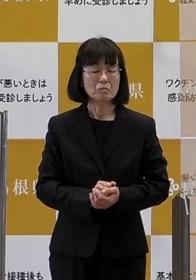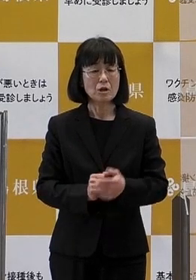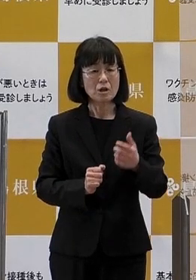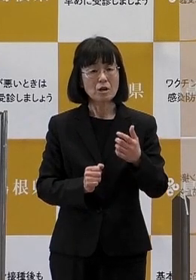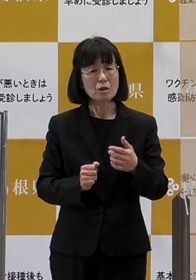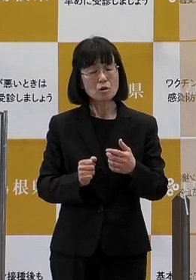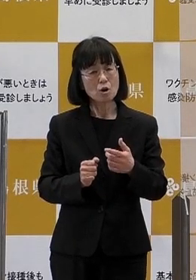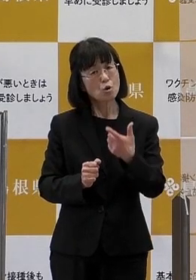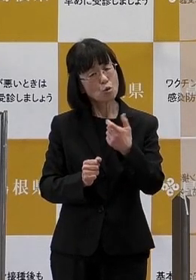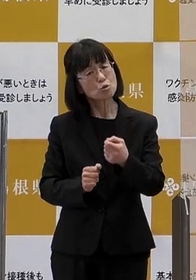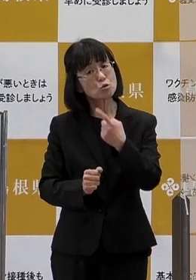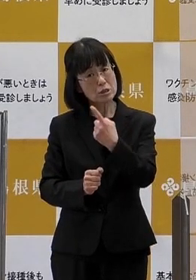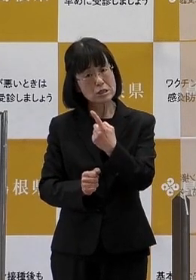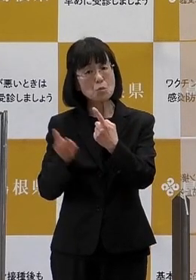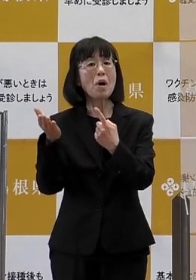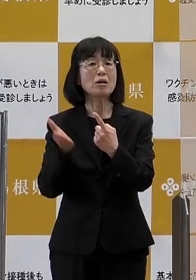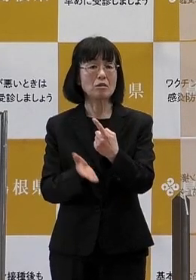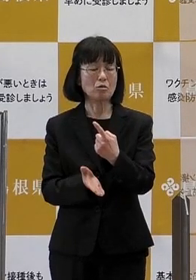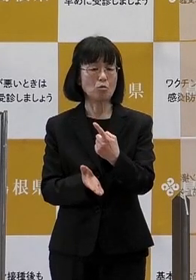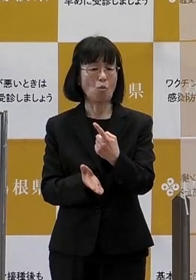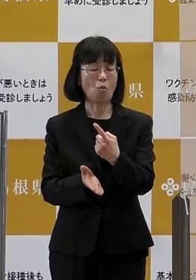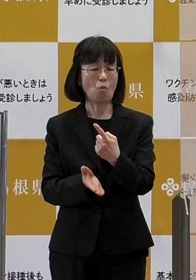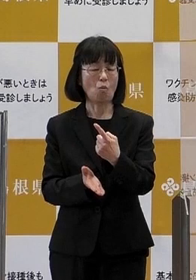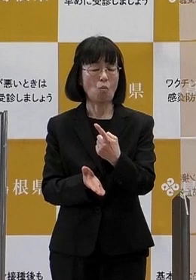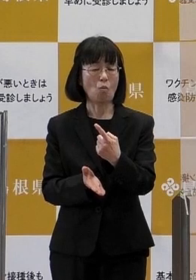死者誤認すると 61%